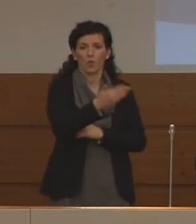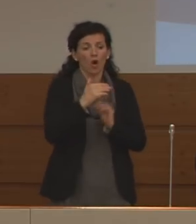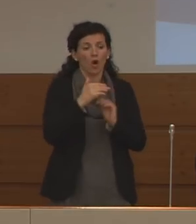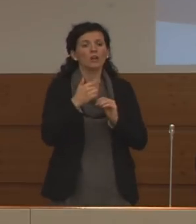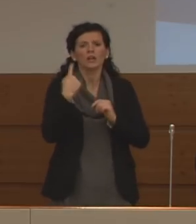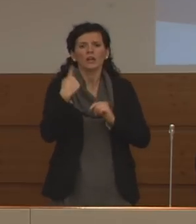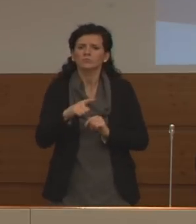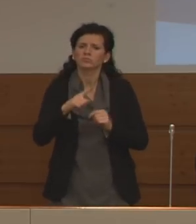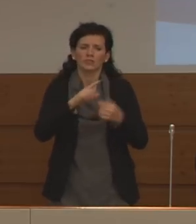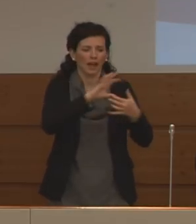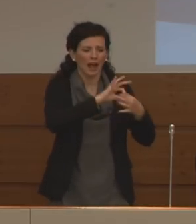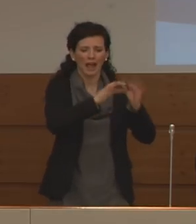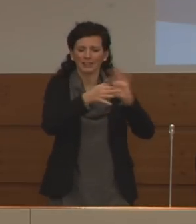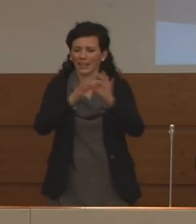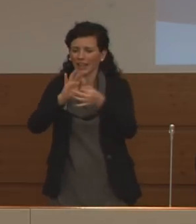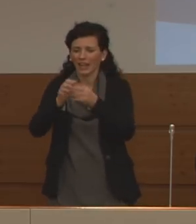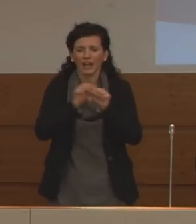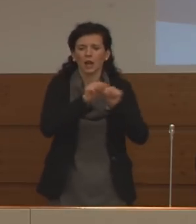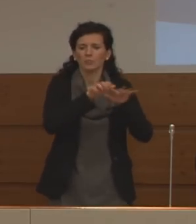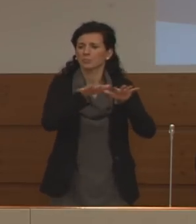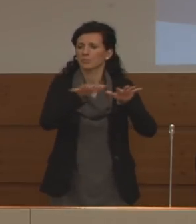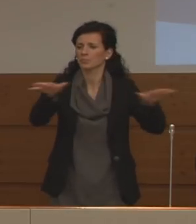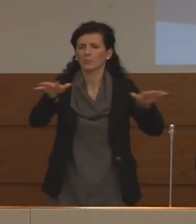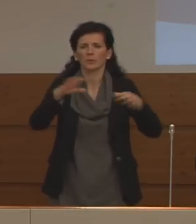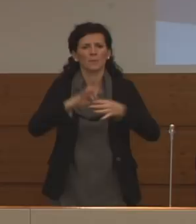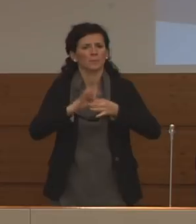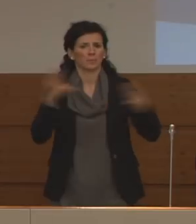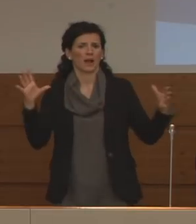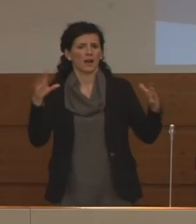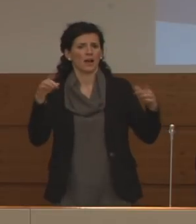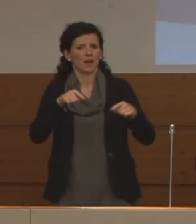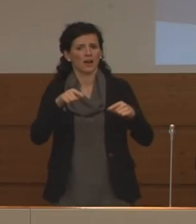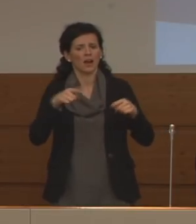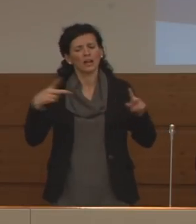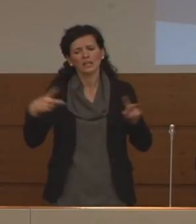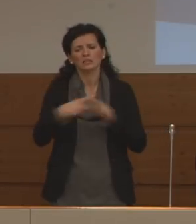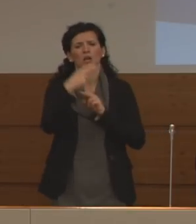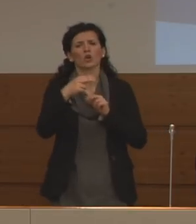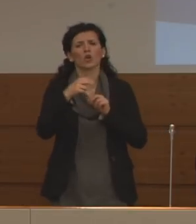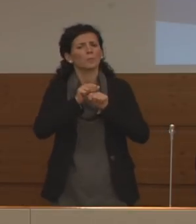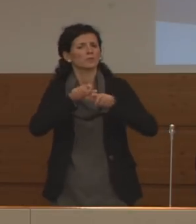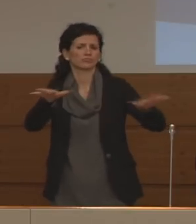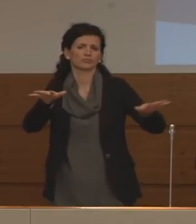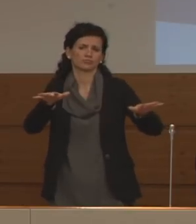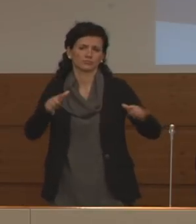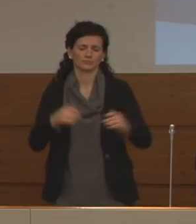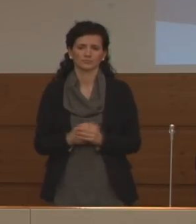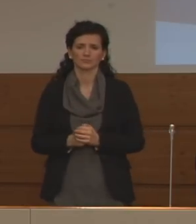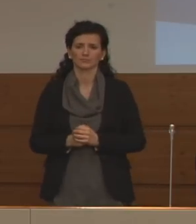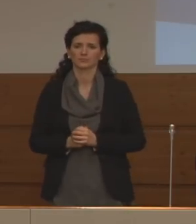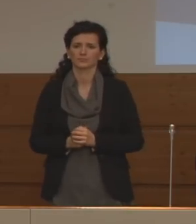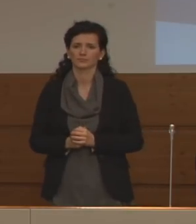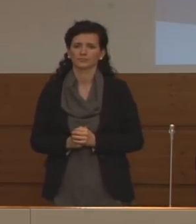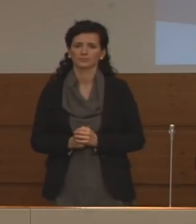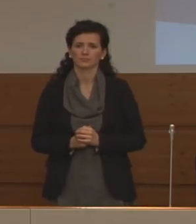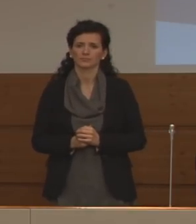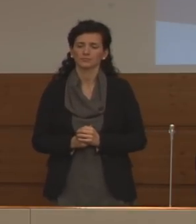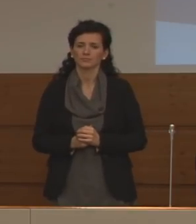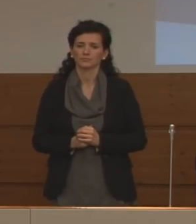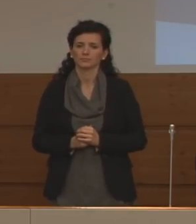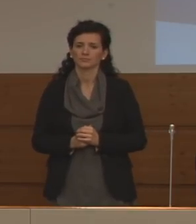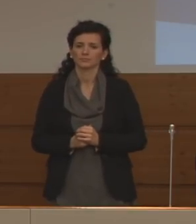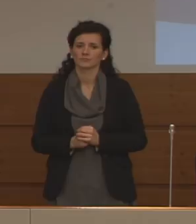quella catena di trasmissione di cui vi ho appena finito di parlare la